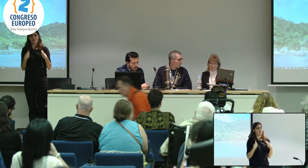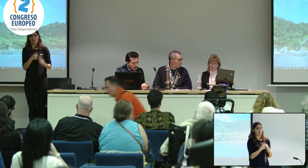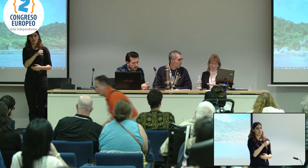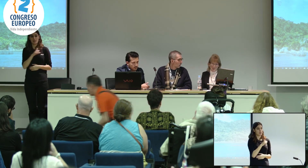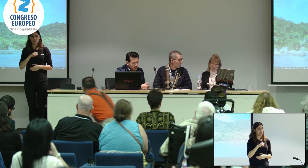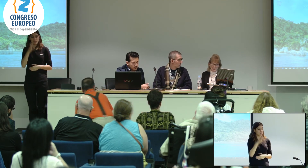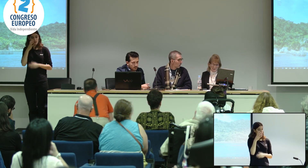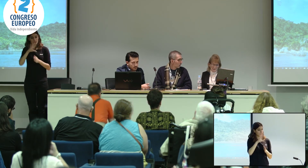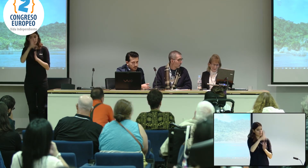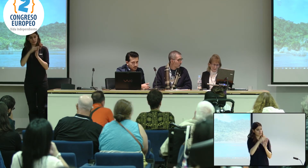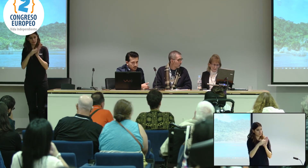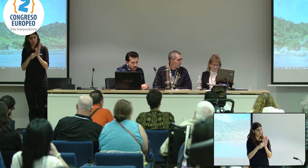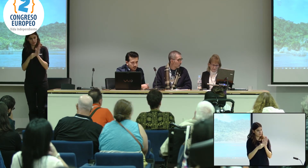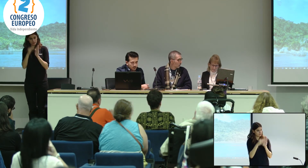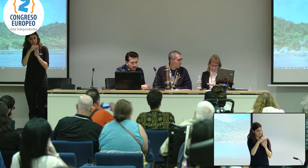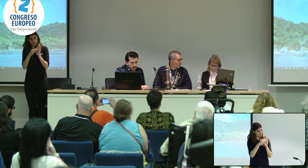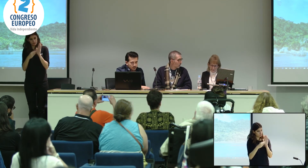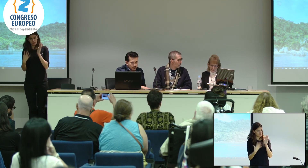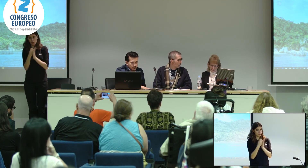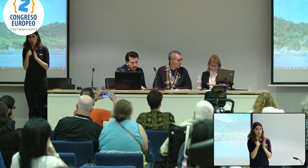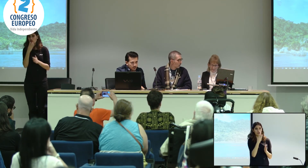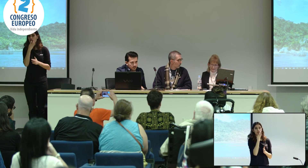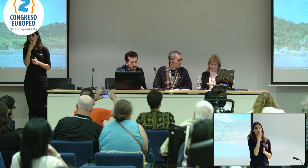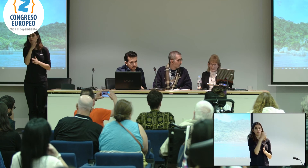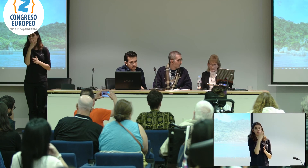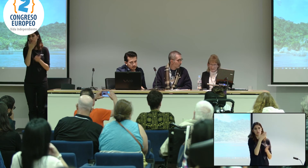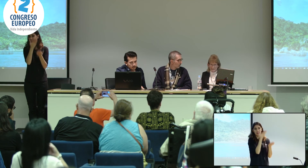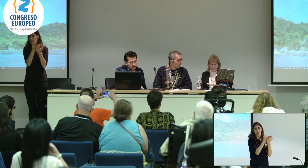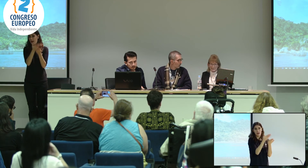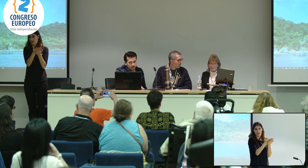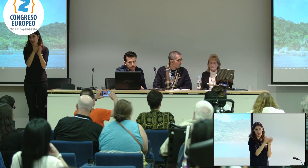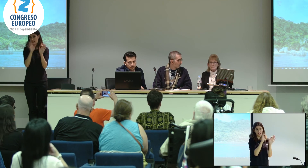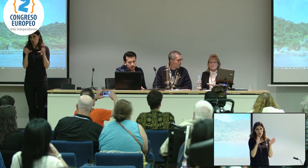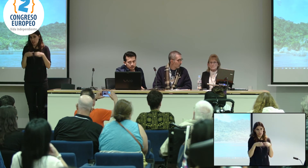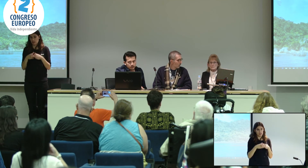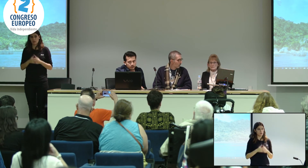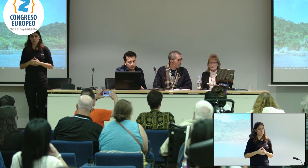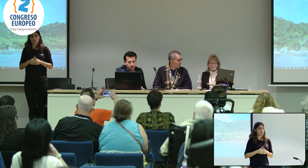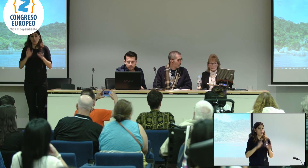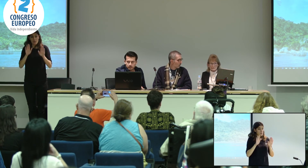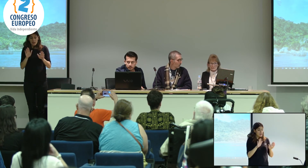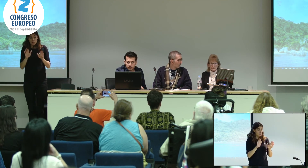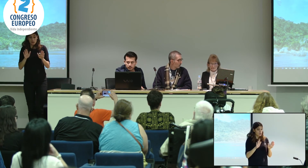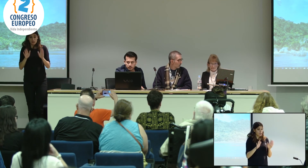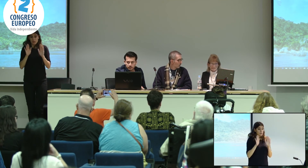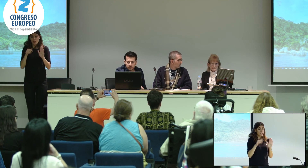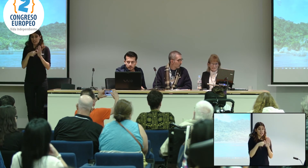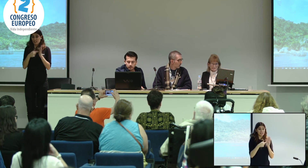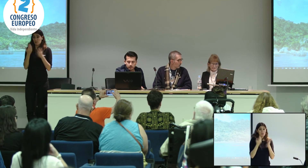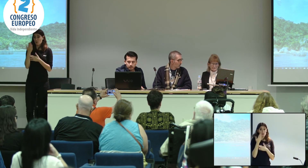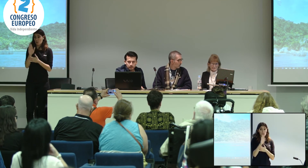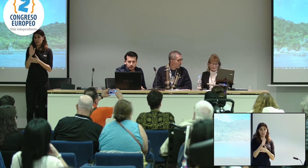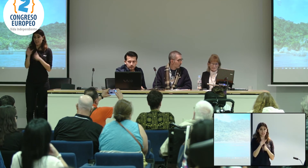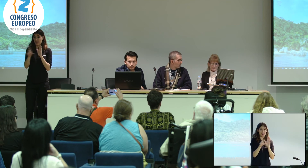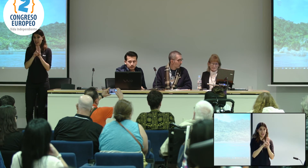Independiente, que recoge los preceptos y demandas del colectivo en su justa medida. Sin embargo, esta proposición de